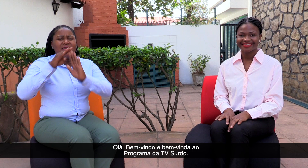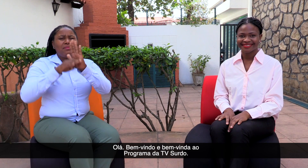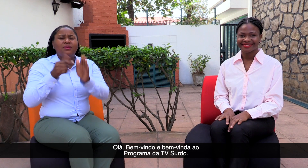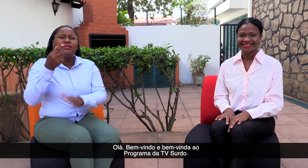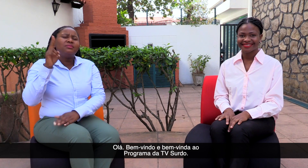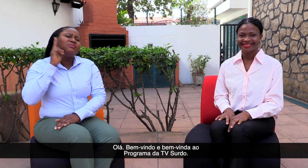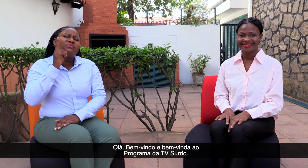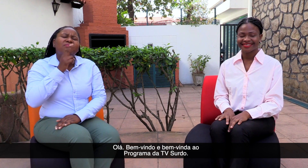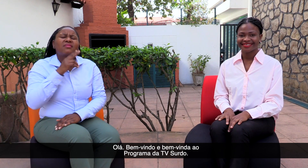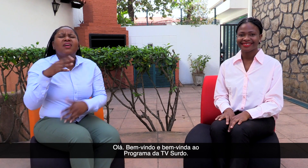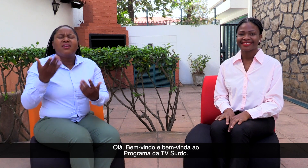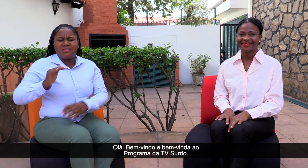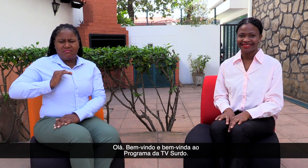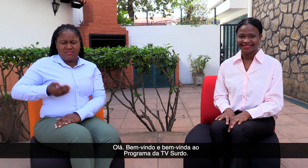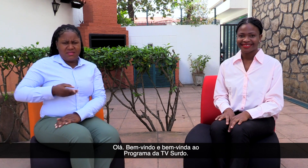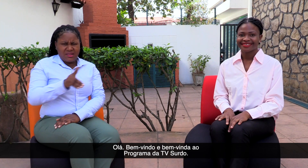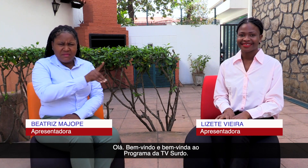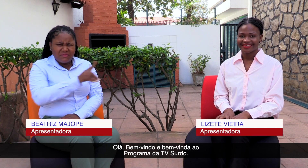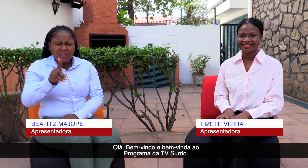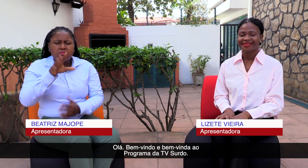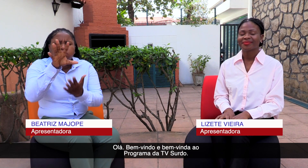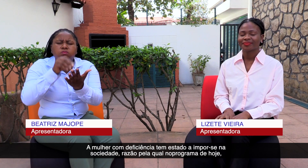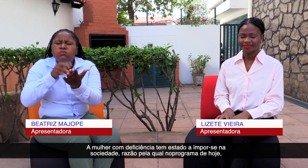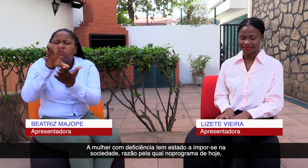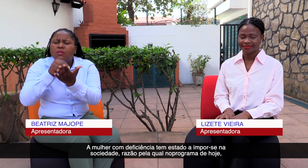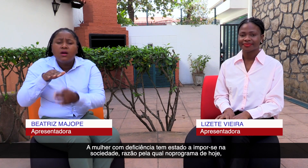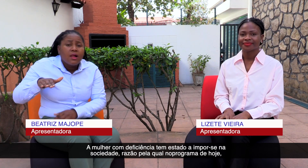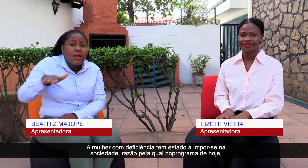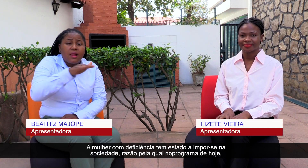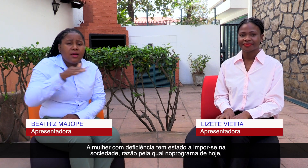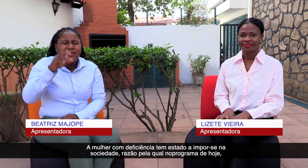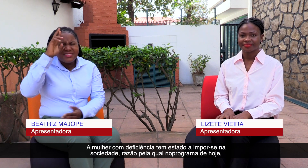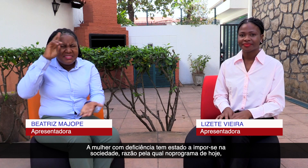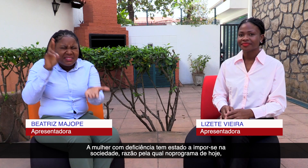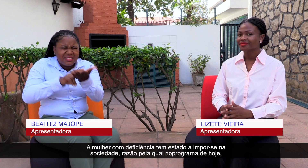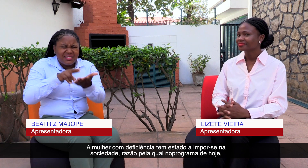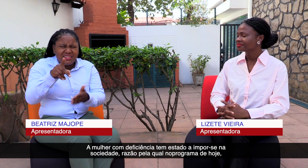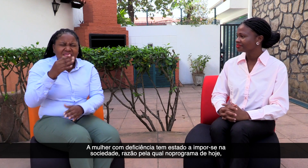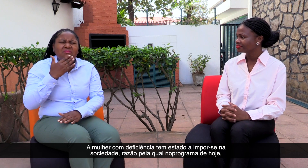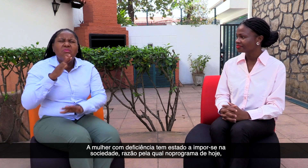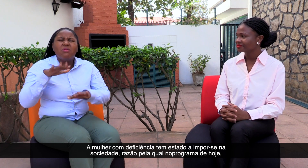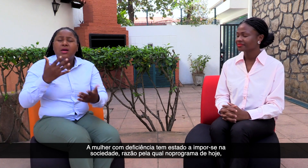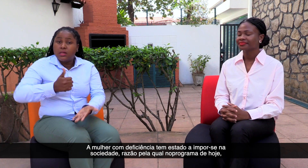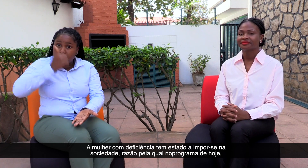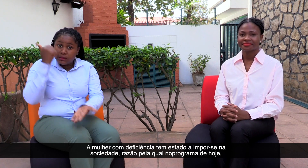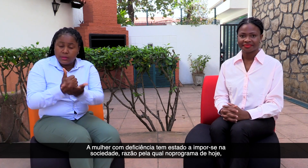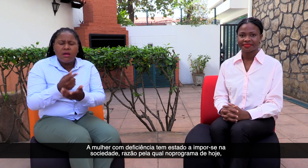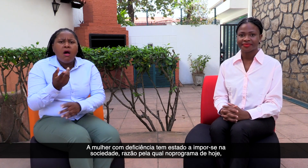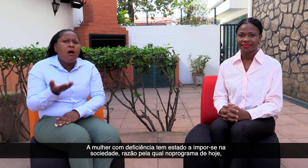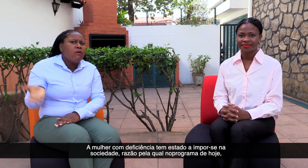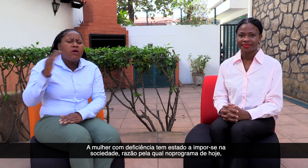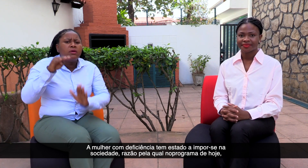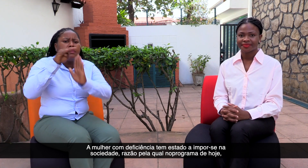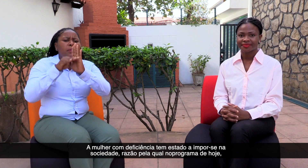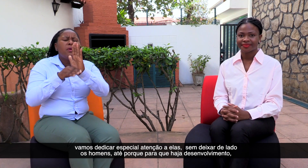Olá, bem-vindo e bem-vinda ao programa da TV Surdo. A mulher com deficiência tem estado a impor-se na sociedade, razão pela qual,